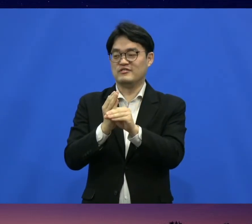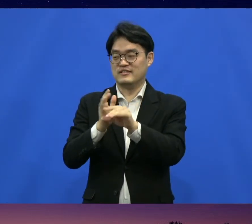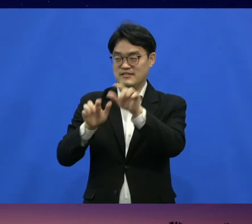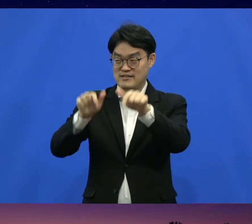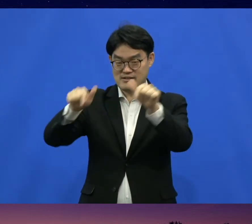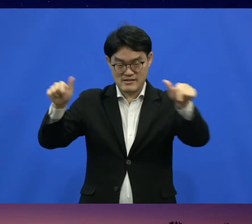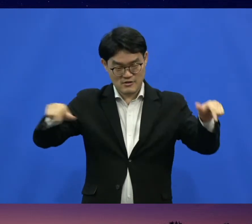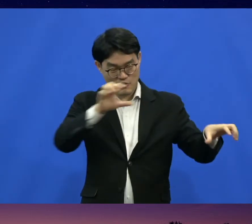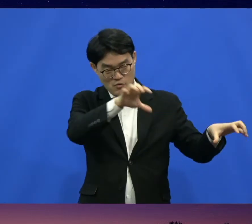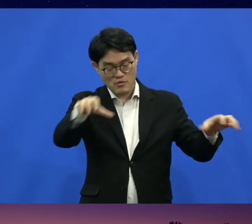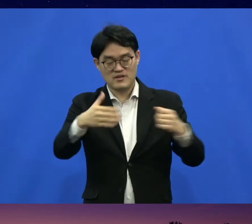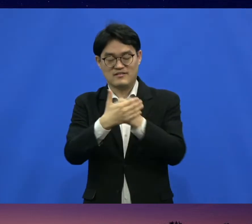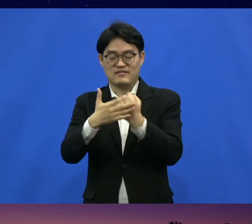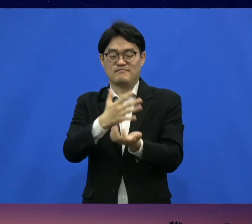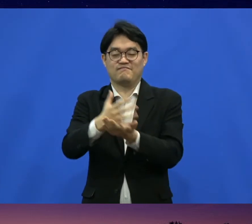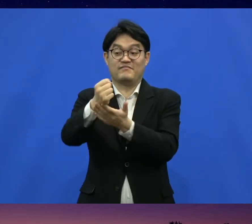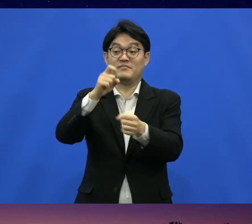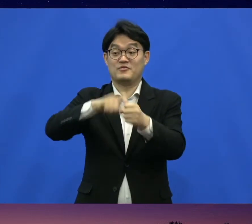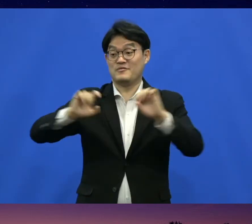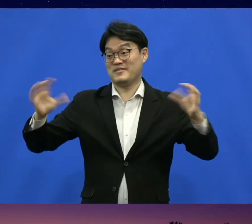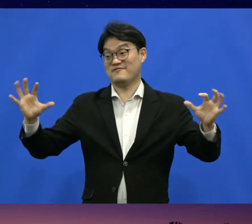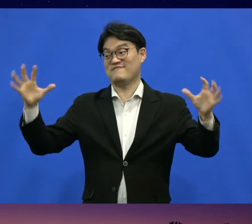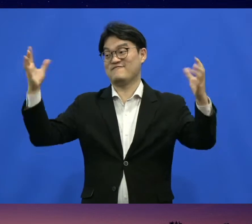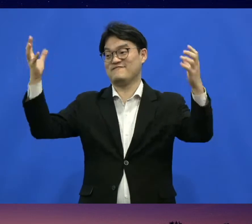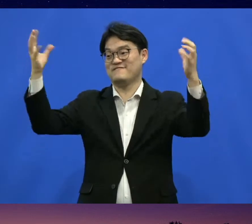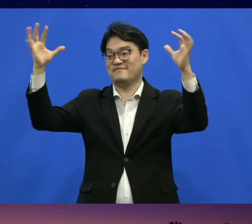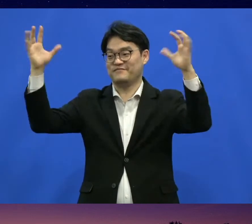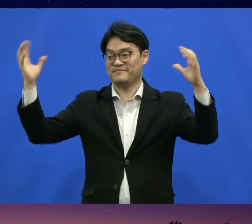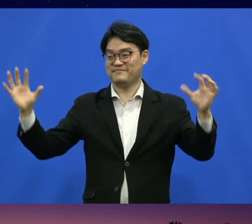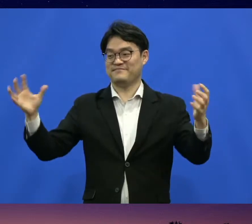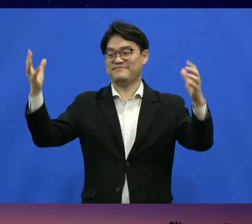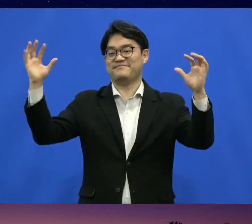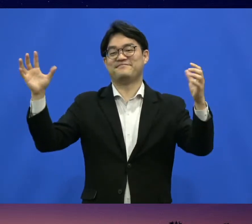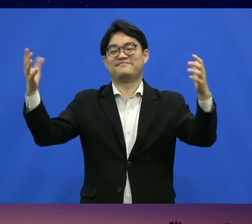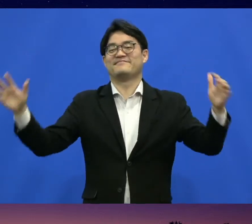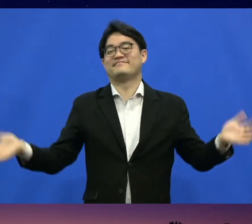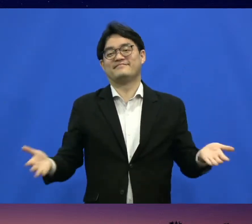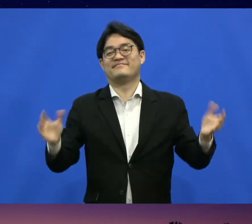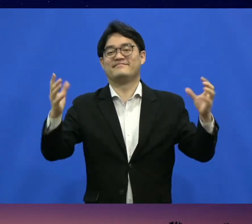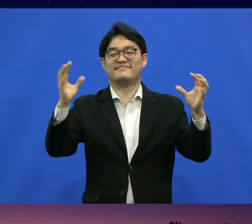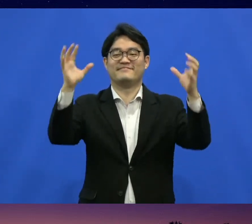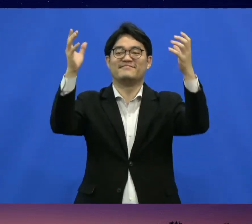은혜 받으시라고 우리 박수로 한번 격려하겠습니다.